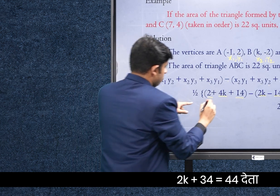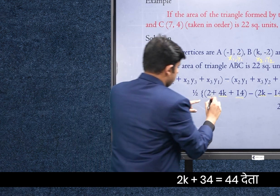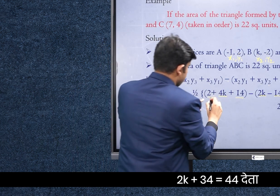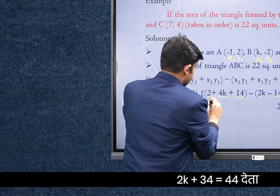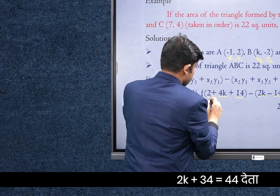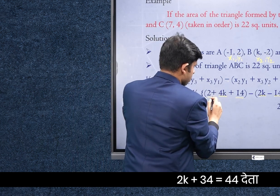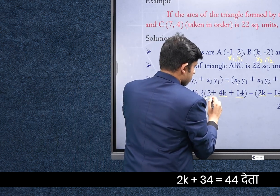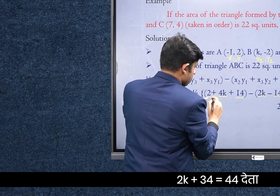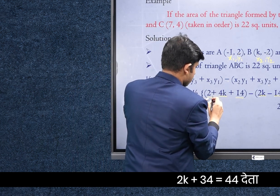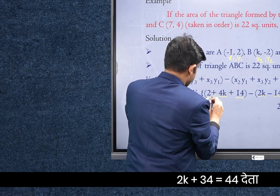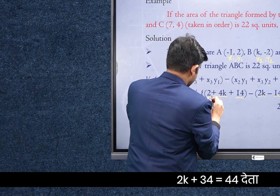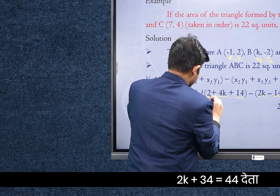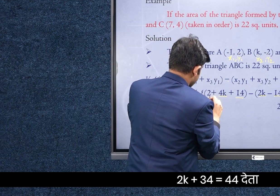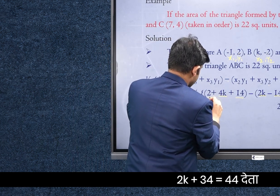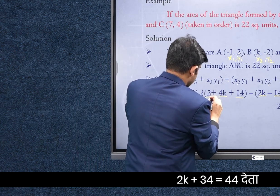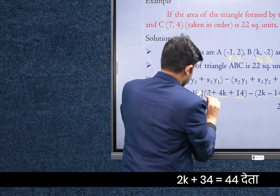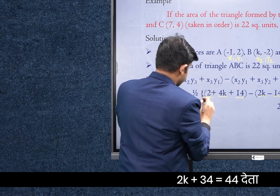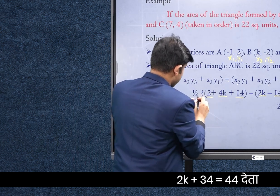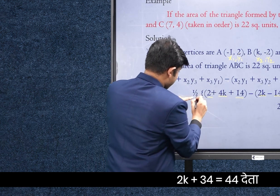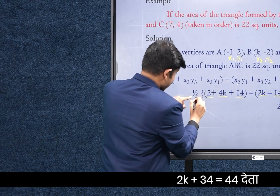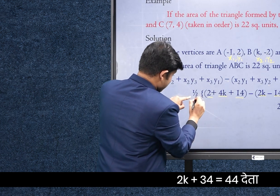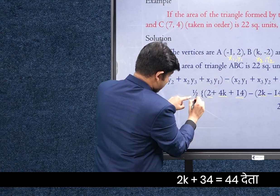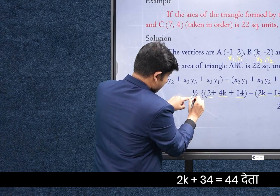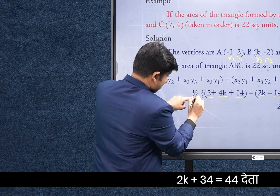2k प्लस 34 इज इक्वल 44 देता।